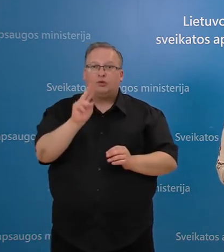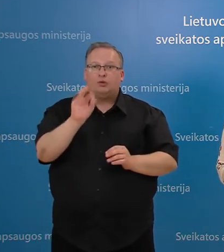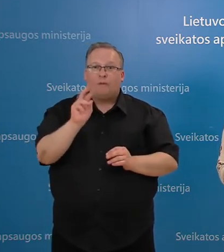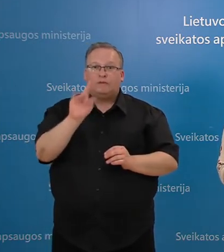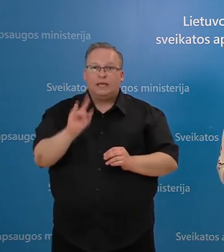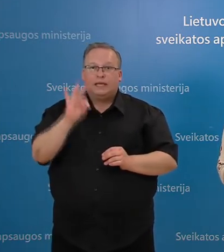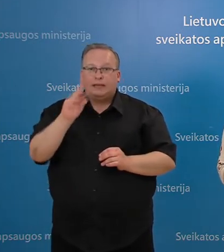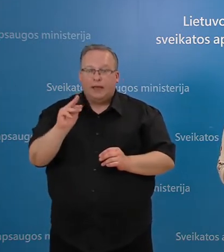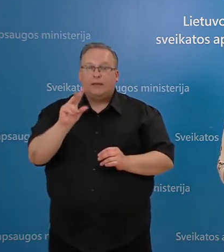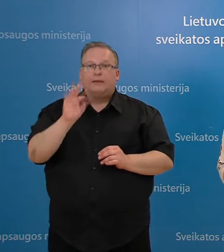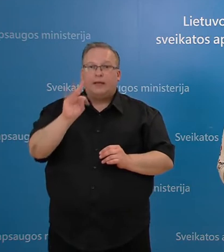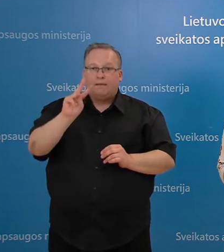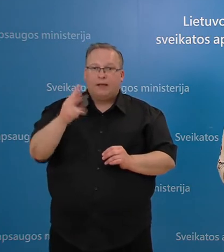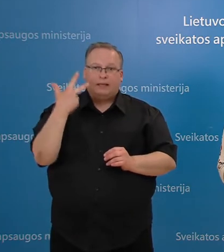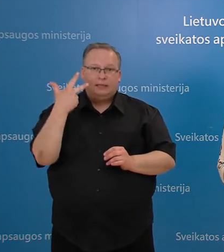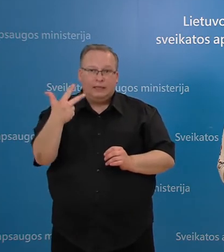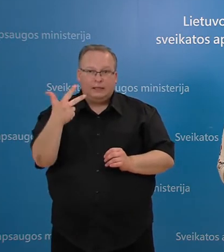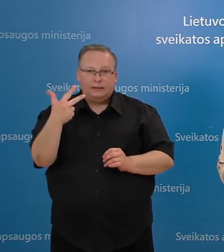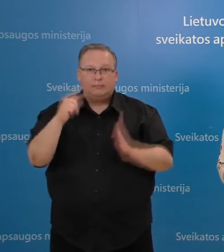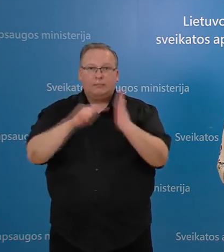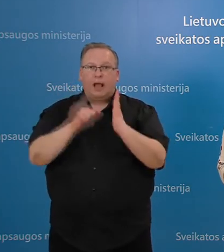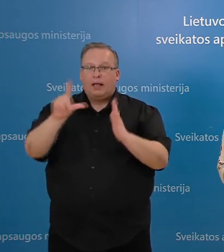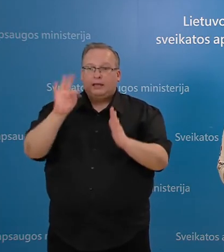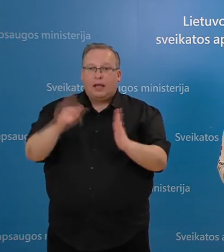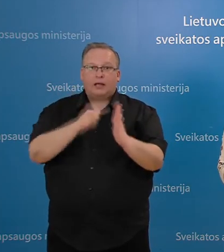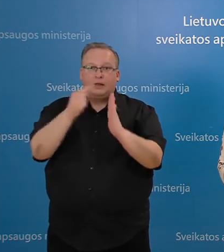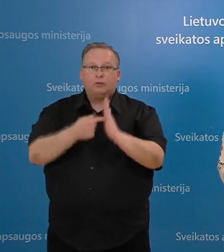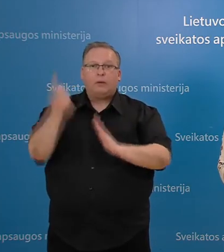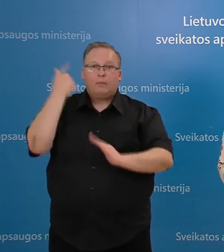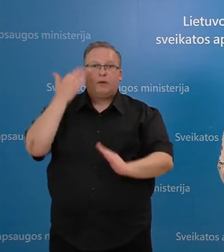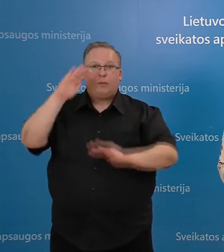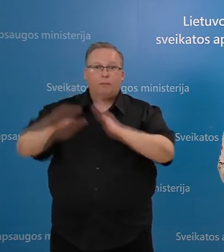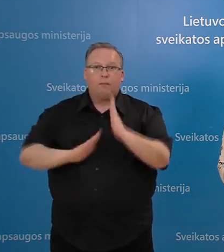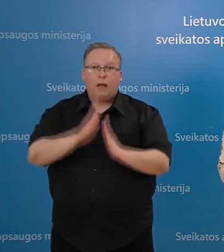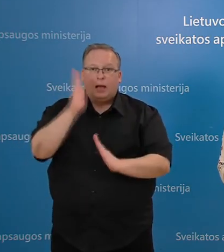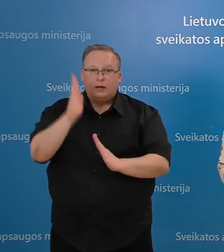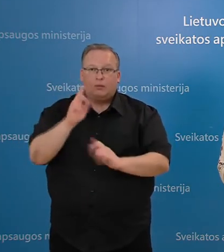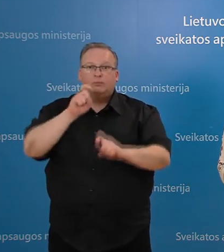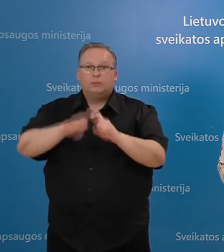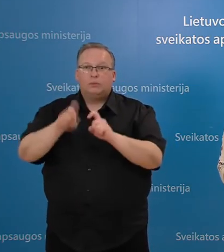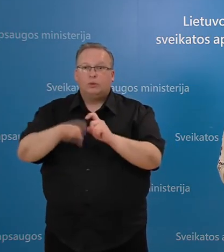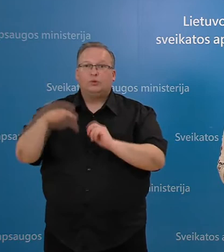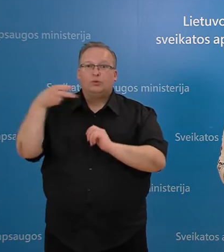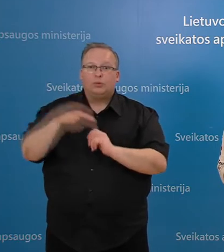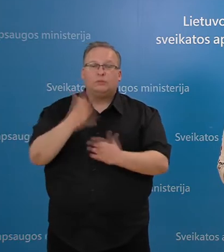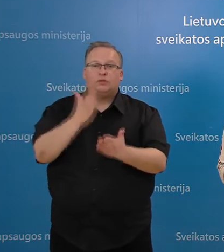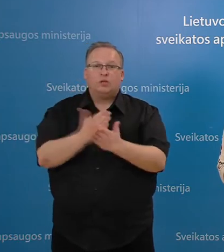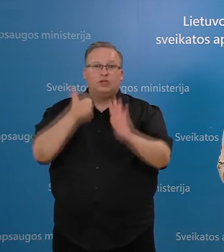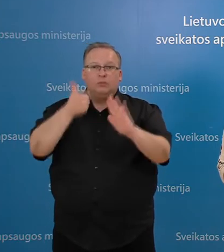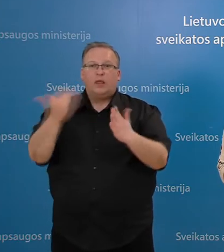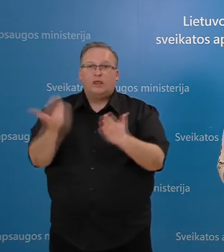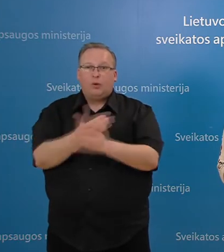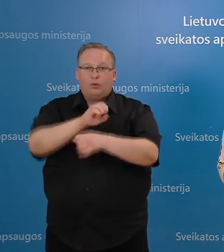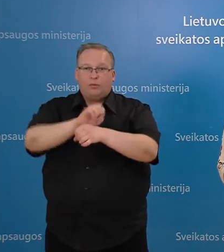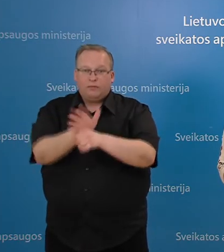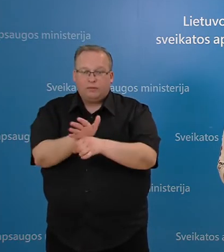iš tv3.lt klausė. Per praėjusią parą ištyrus 2000 mėginių fiksuoti 6 nauji